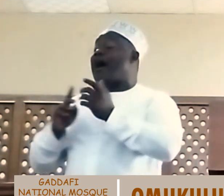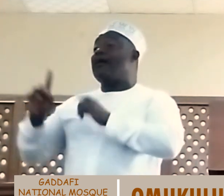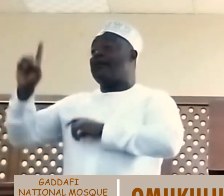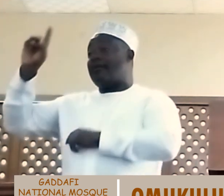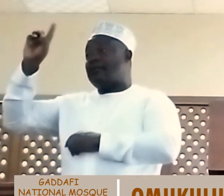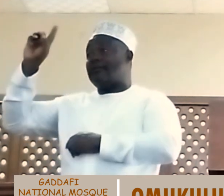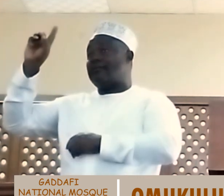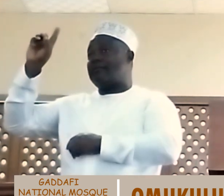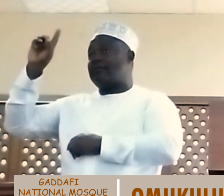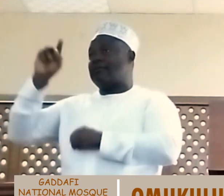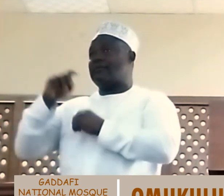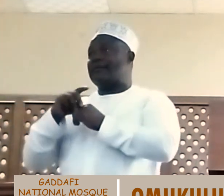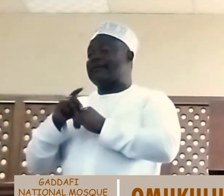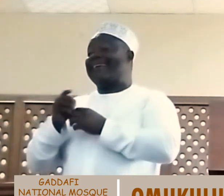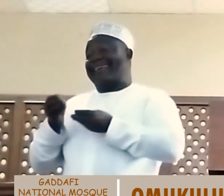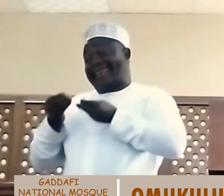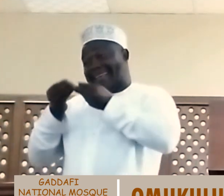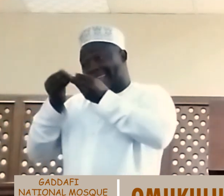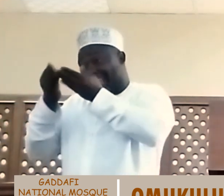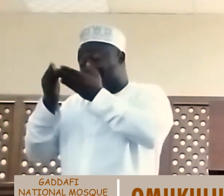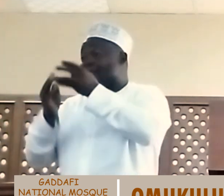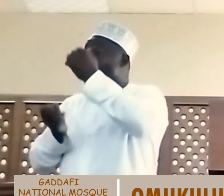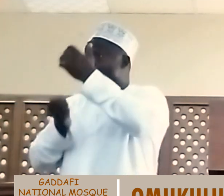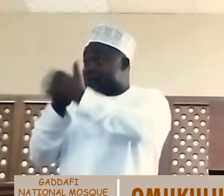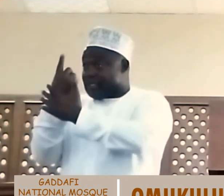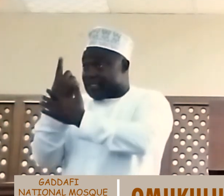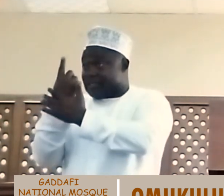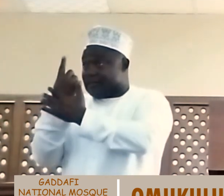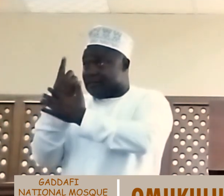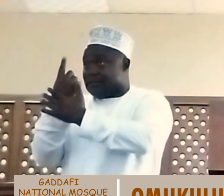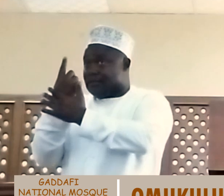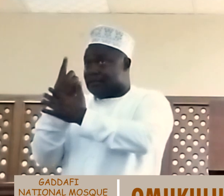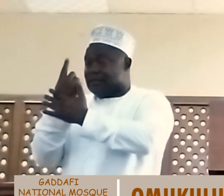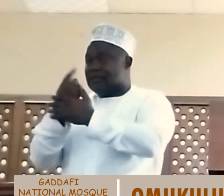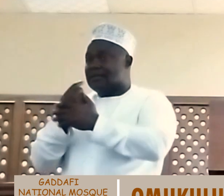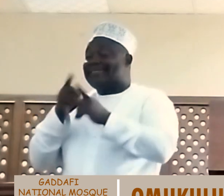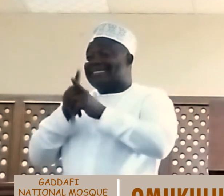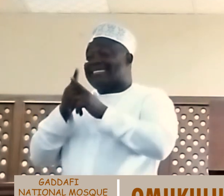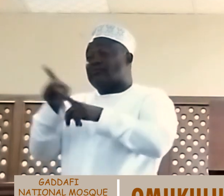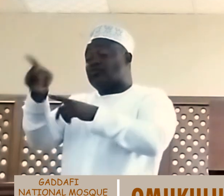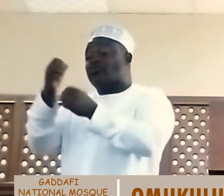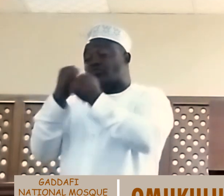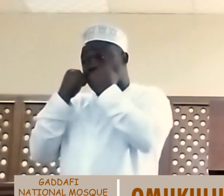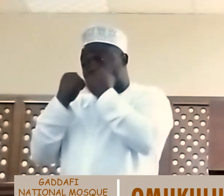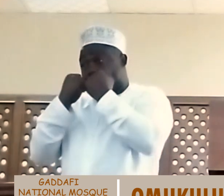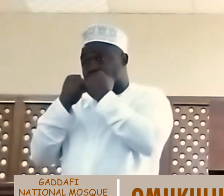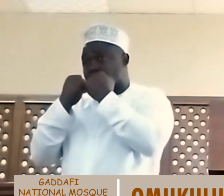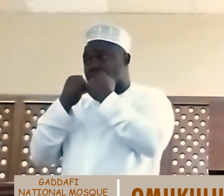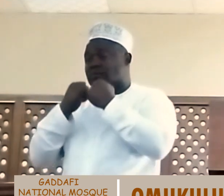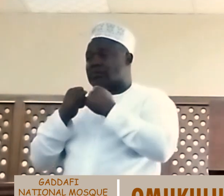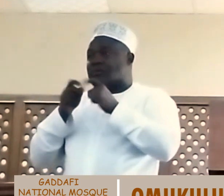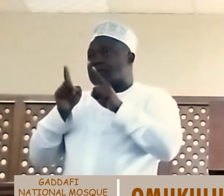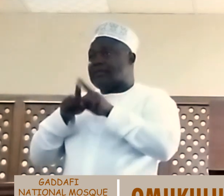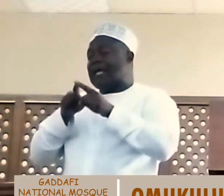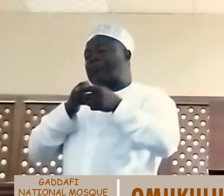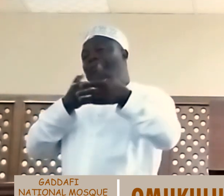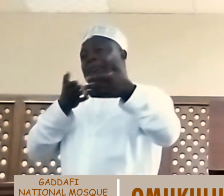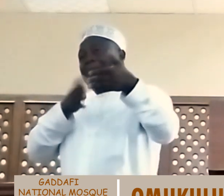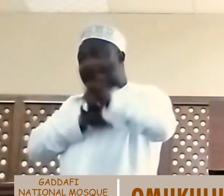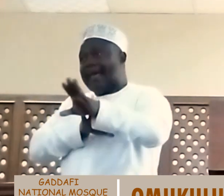Allah akuwadde omukisa era akunywezezza bw'obanga